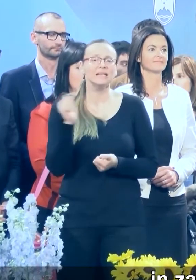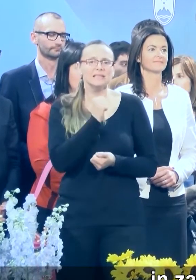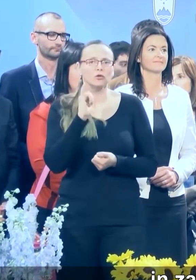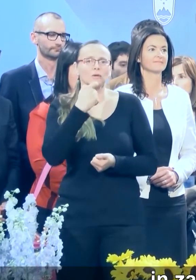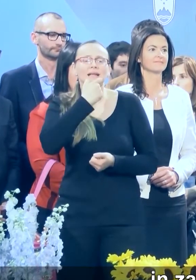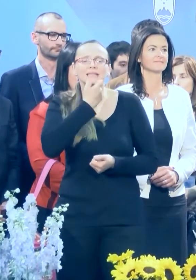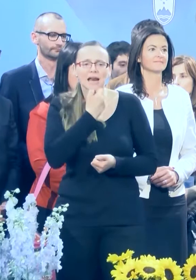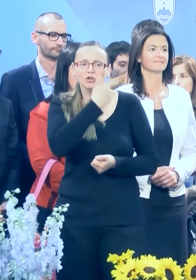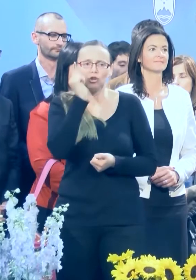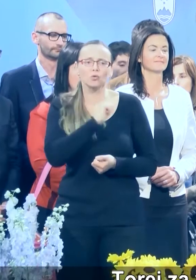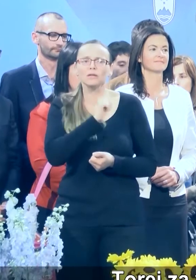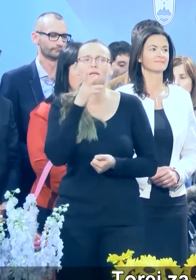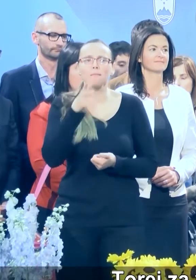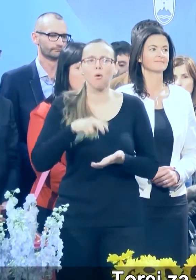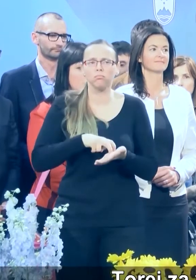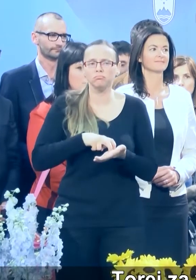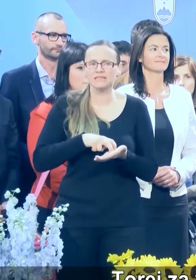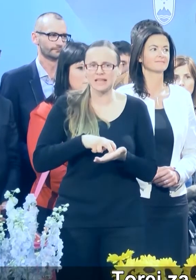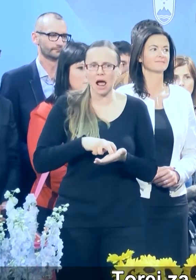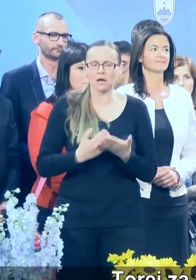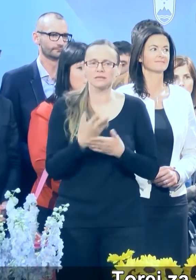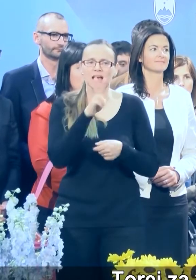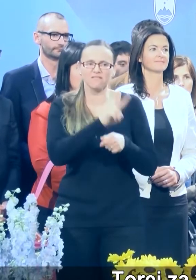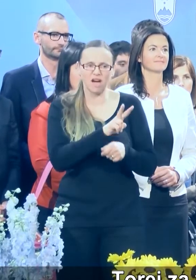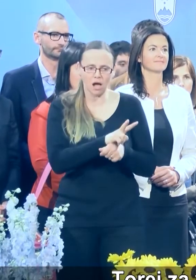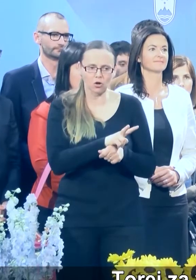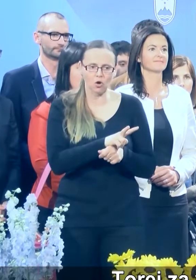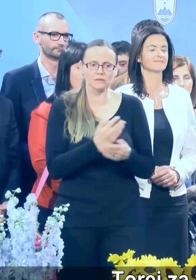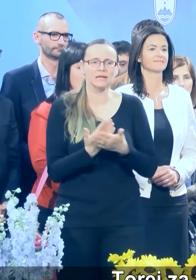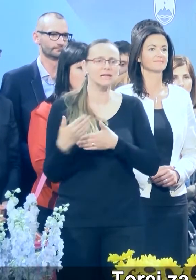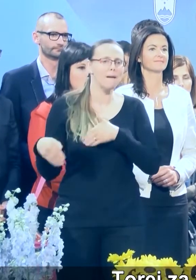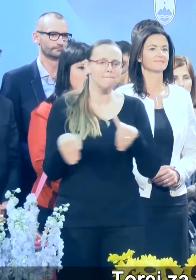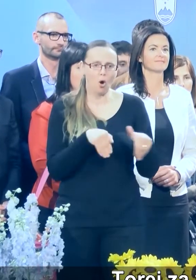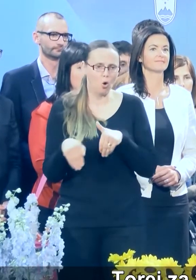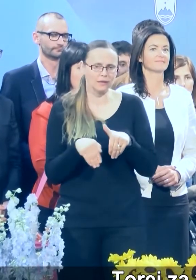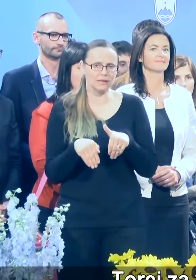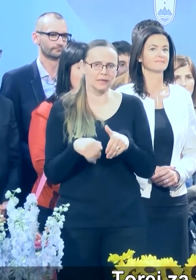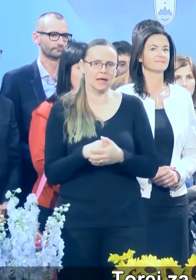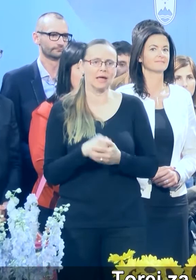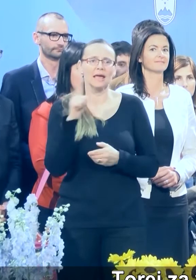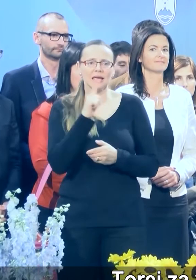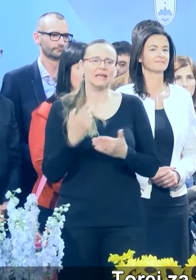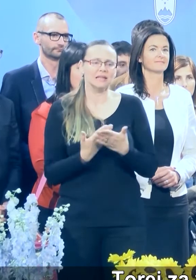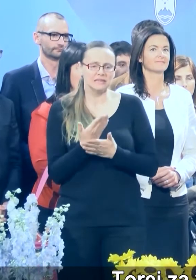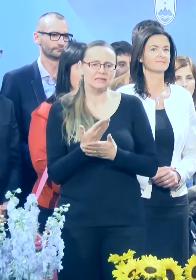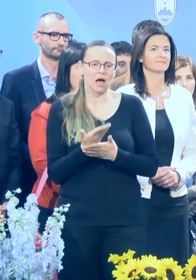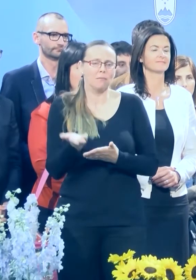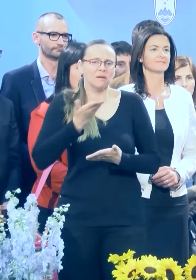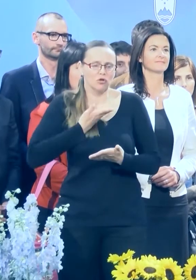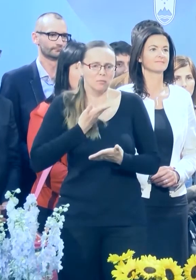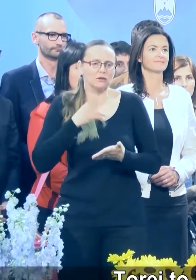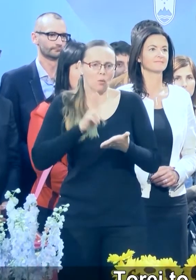starejših ljudi ne bo strah, torej za varno starost, za pokojnine in za udejanjene pravice